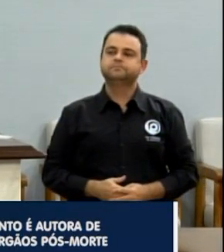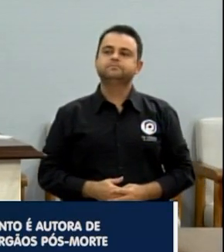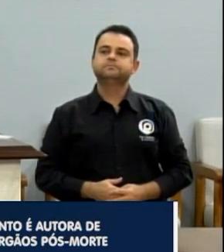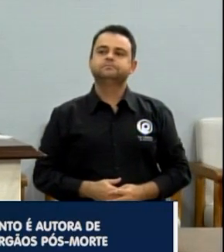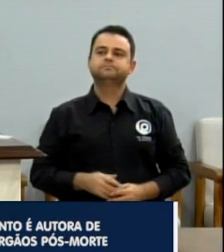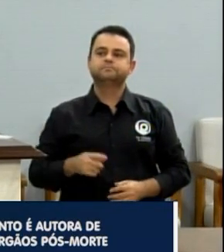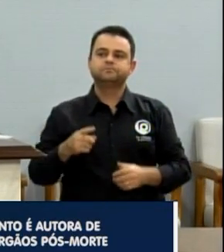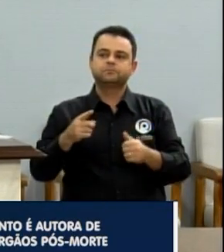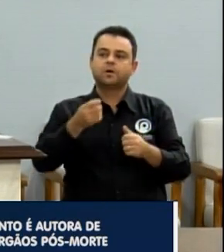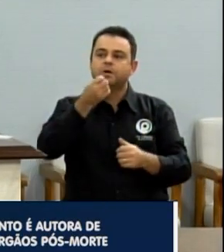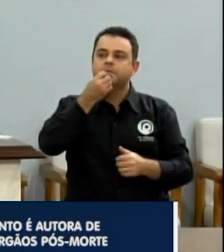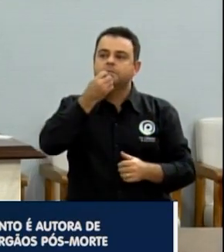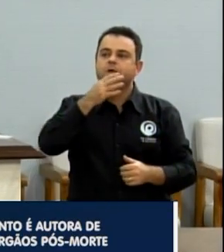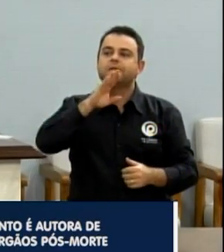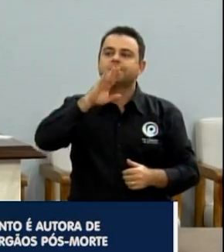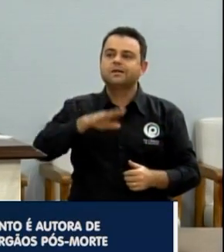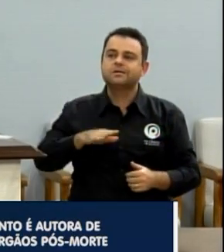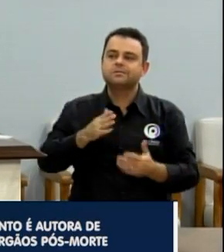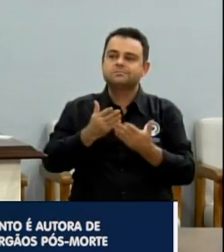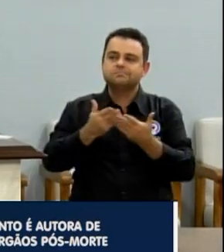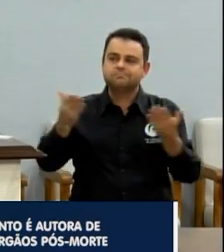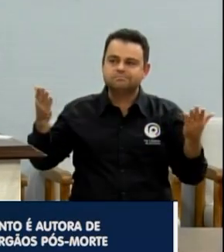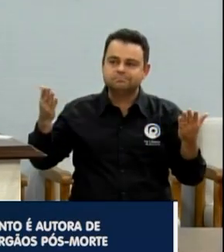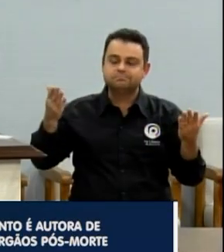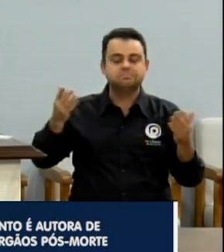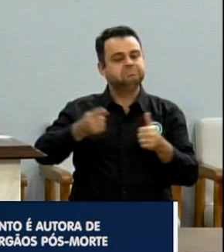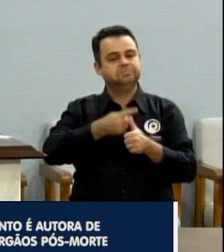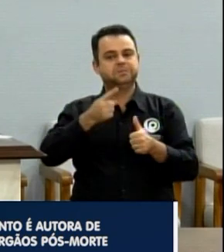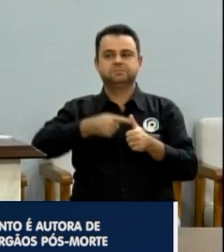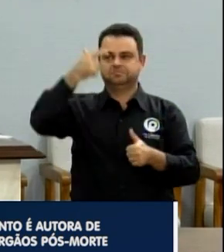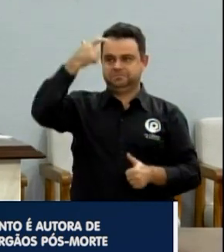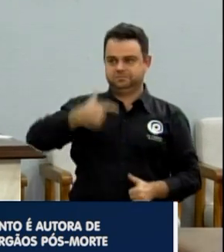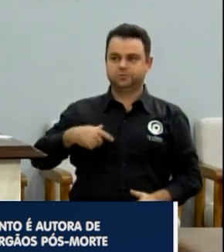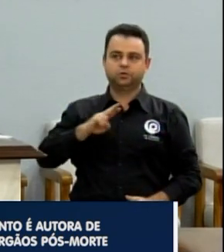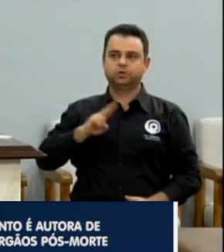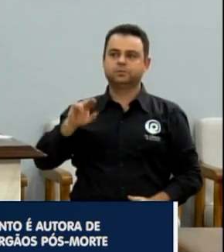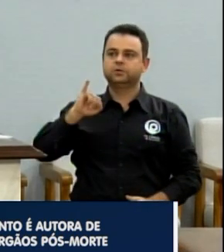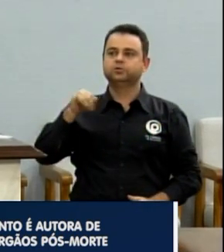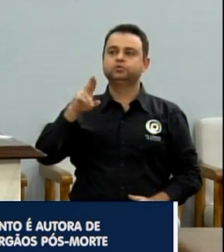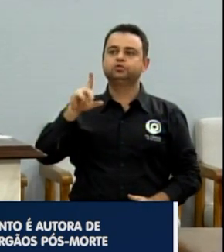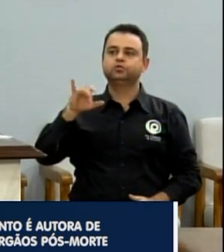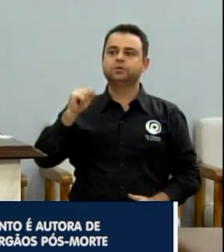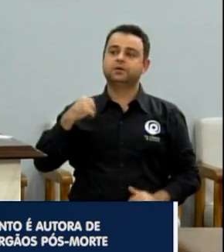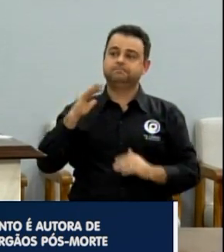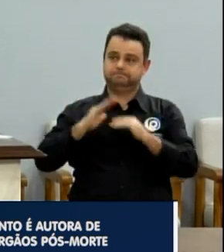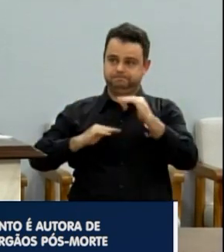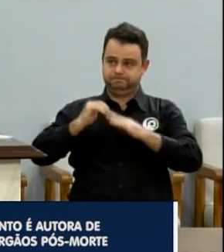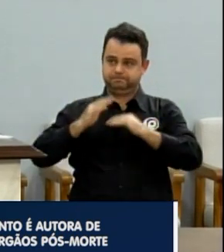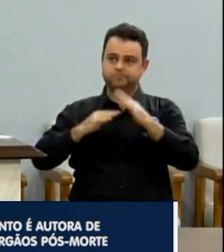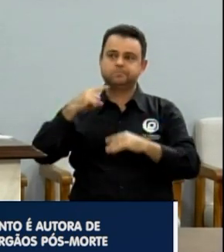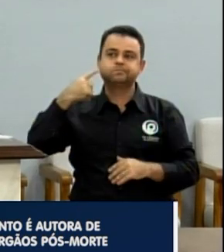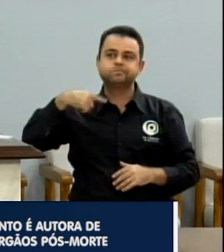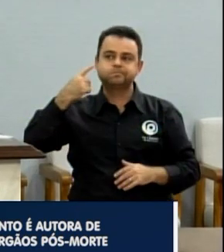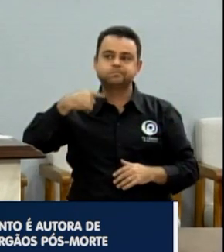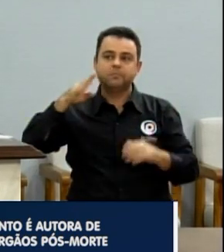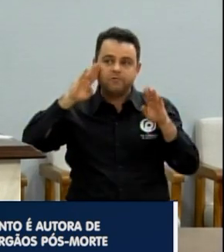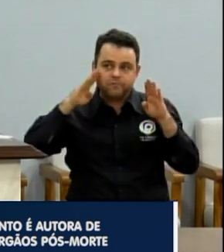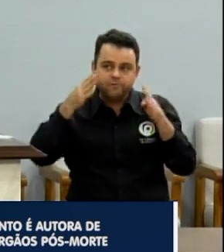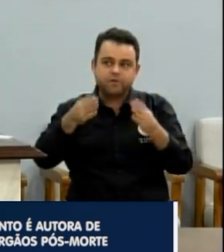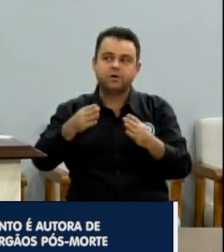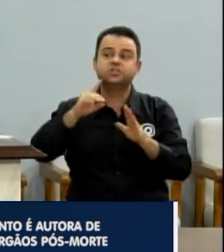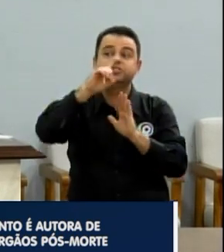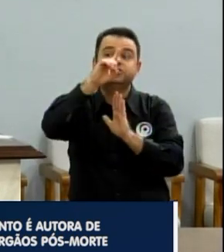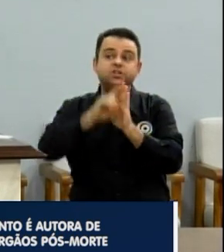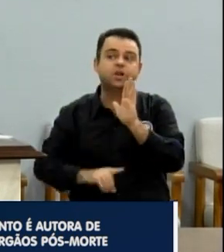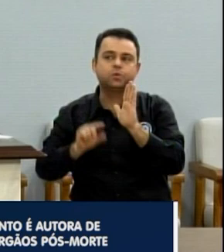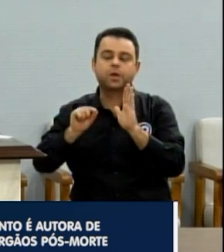Primeiramente, boa tarde a todos. Gostaria de me apresentar. Sou Júlia Nascimento, advogada, especialista em direito médico e,